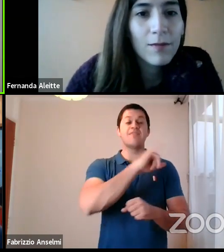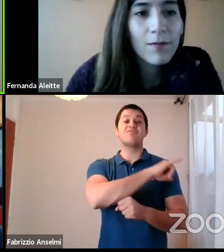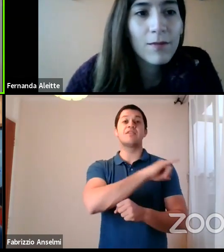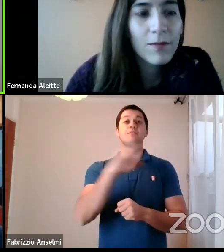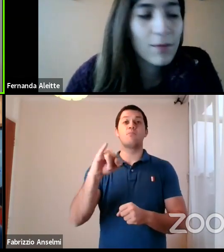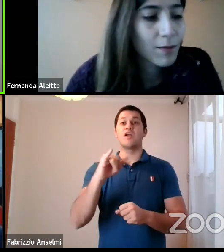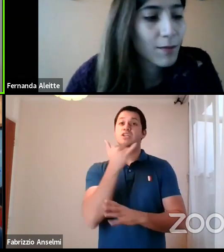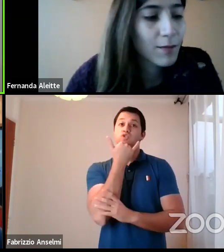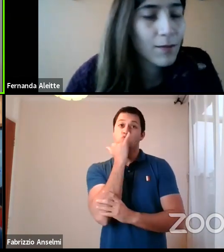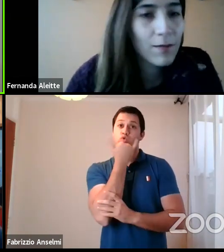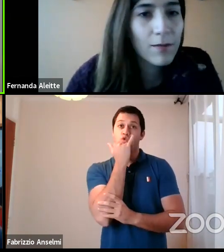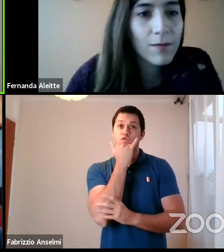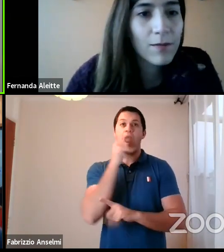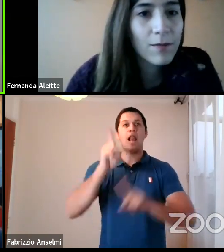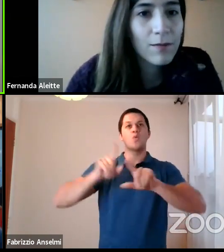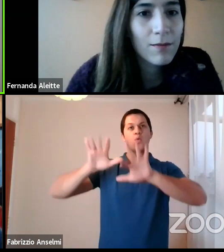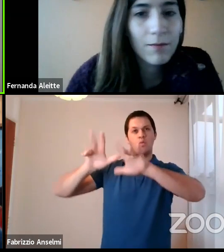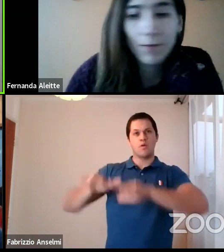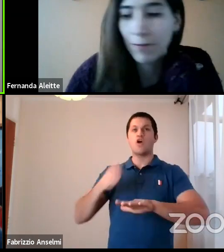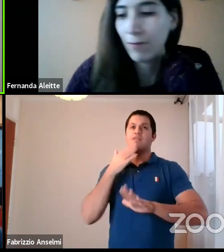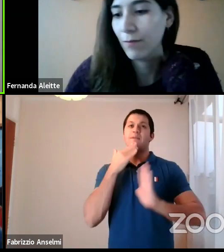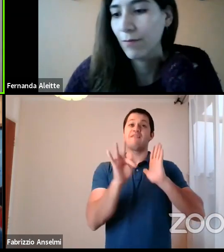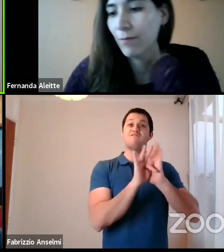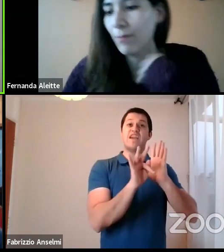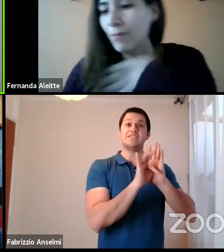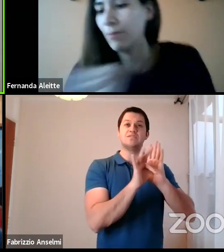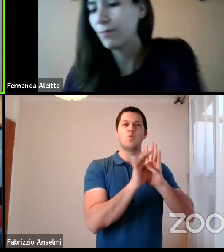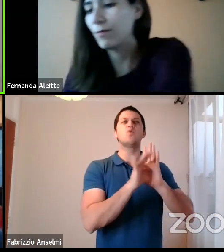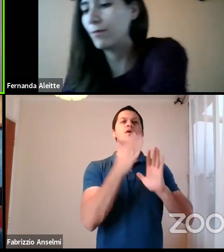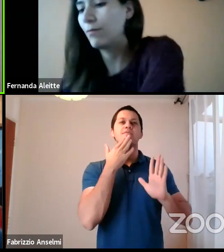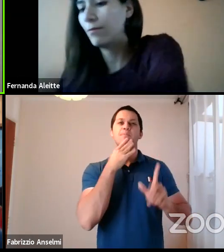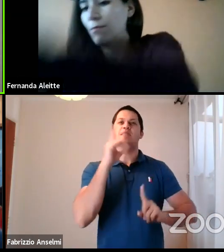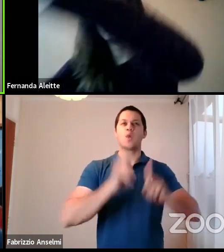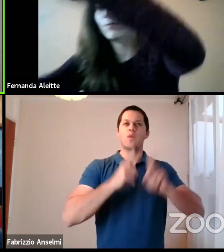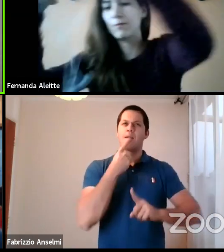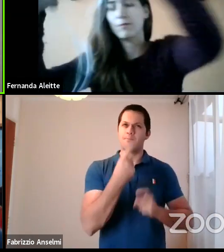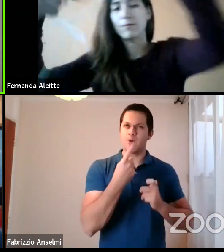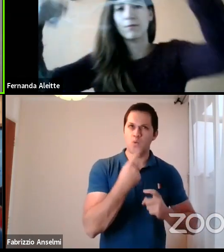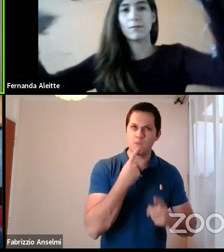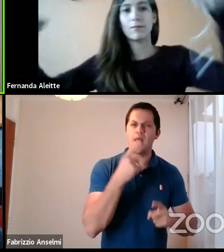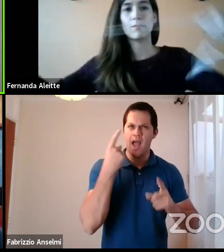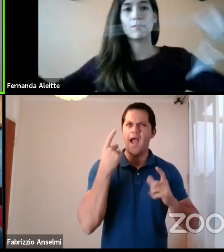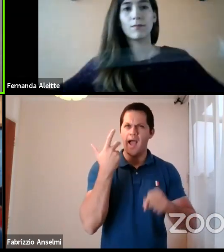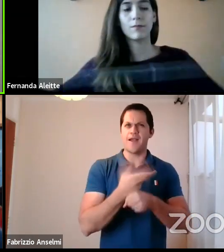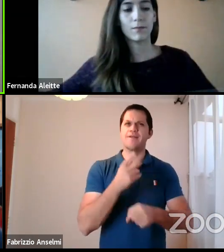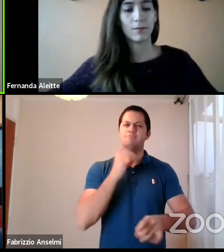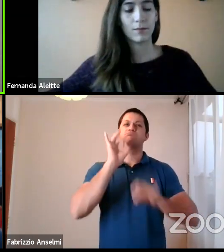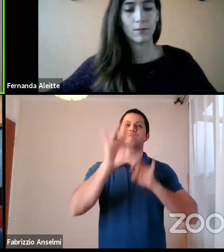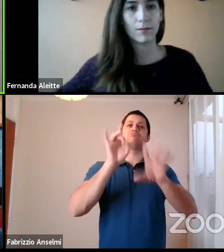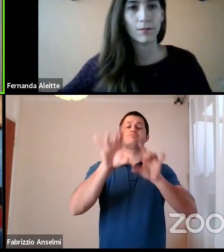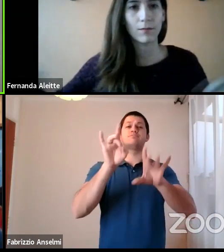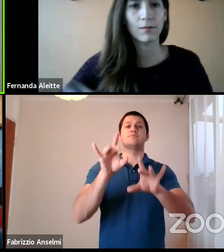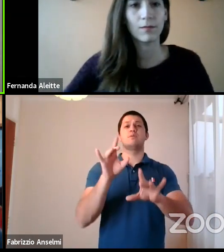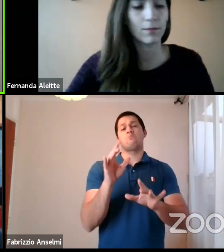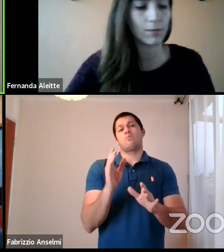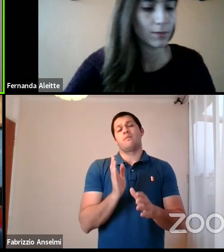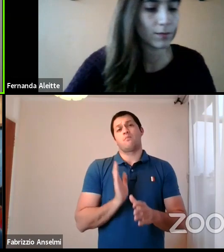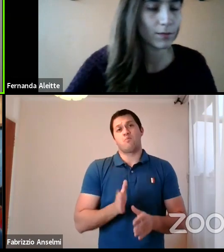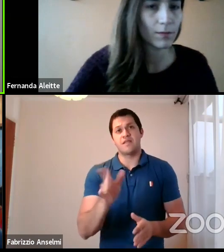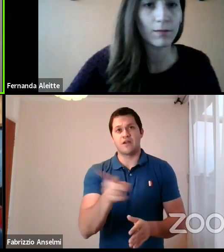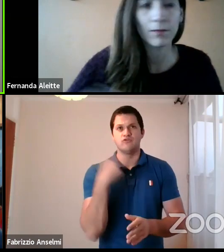y también si alguien está por Facebook, también estamos recuperando preguntas. Nos han llegado algunas cosas, pero por mientras vamos juntando dudas,